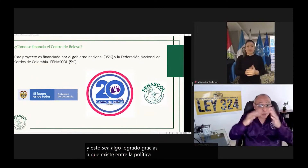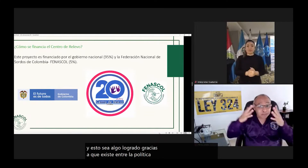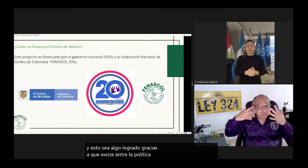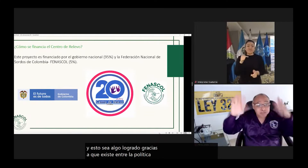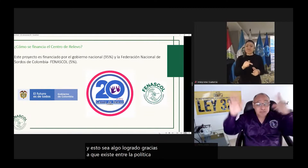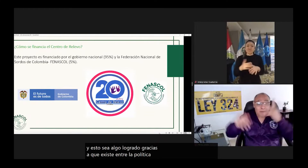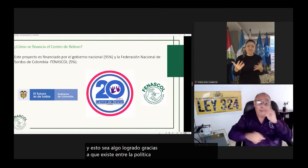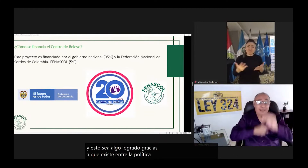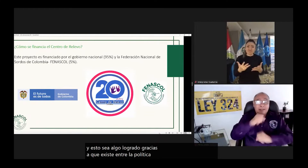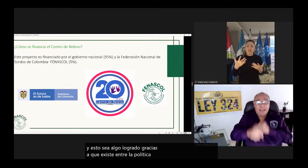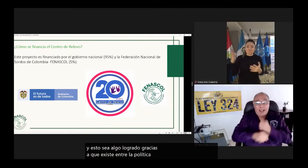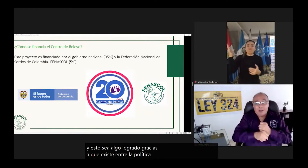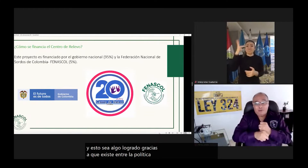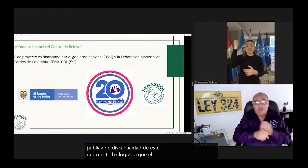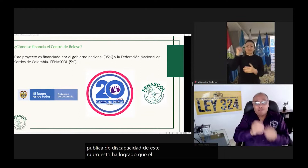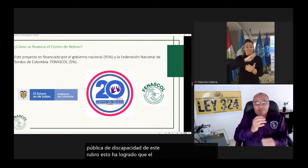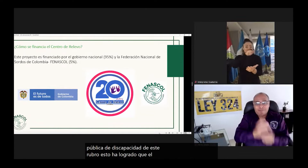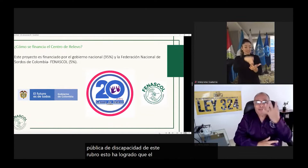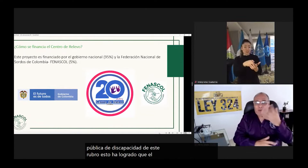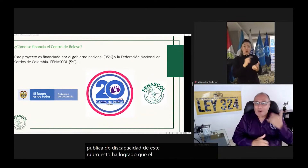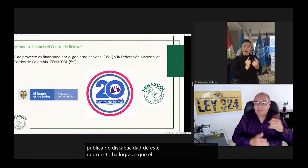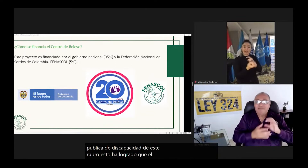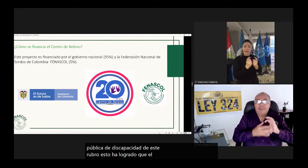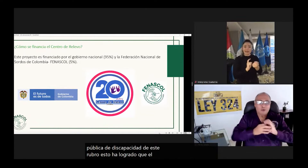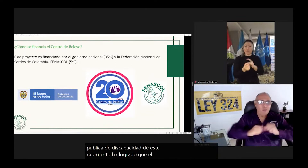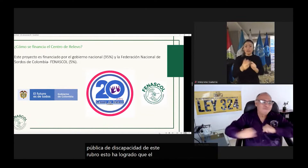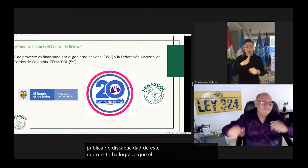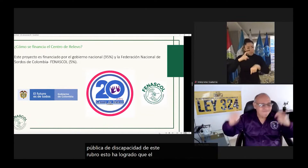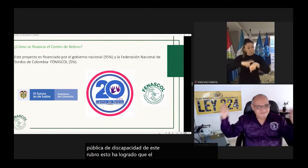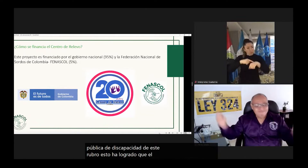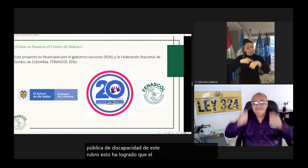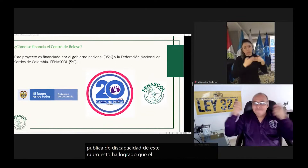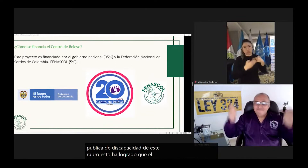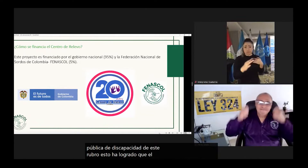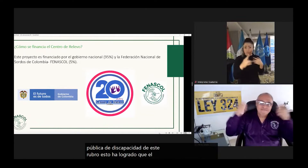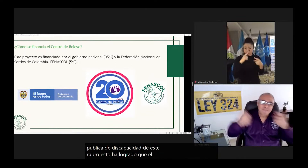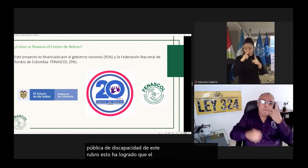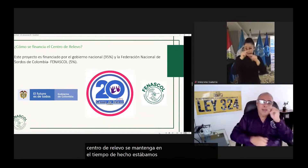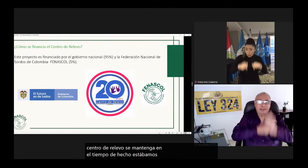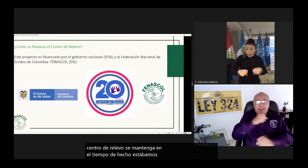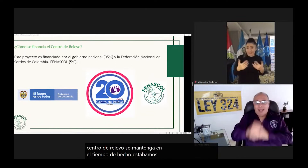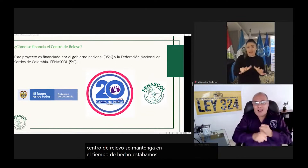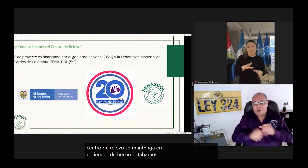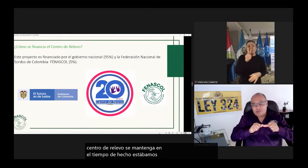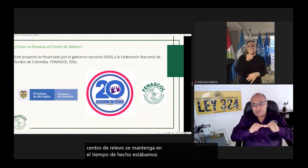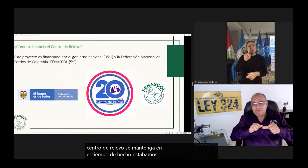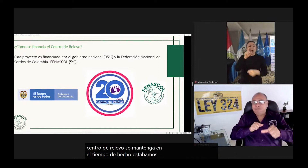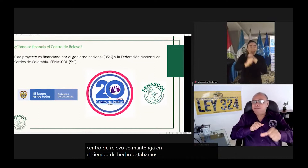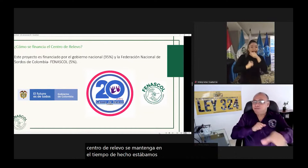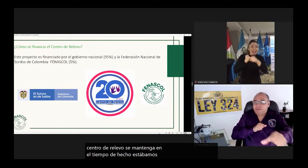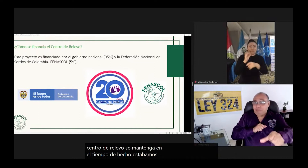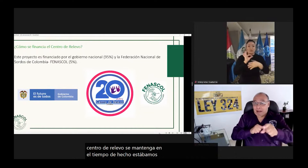ha logrado que el Centro de Relevo se mantenga en el tiempo. De hecho, estamos celebrando 21 años de